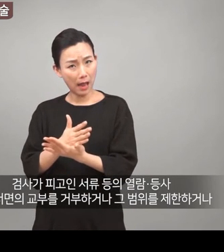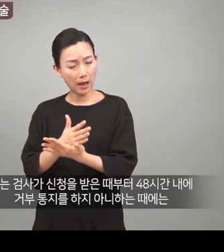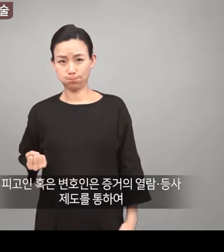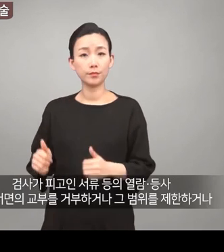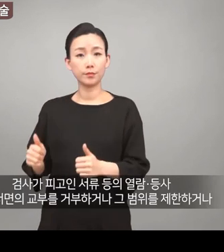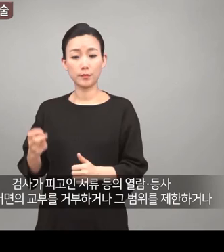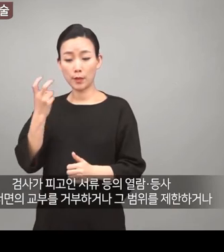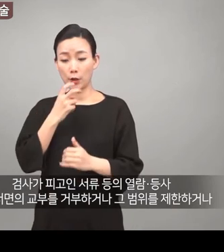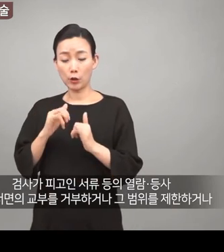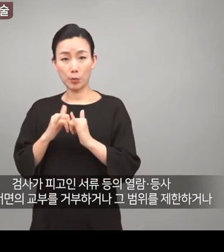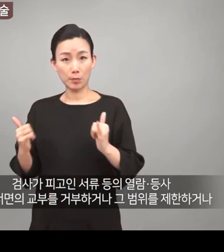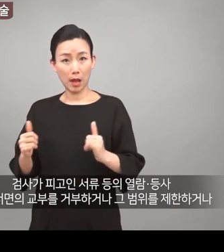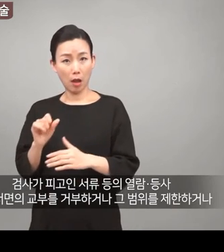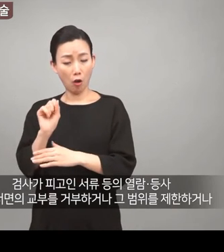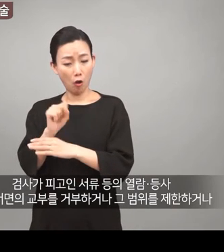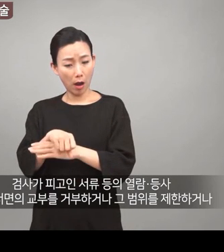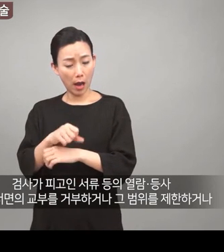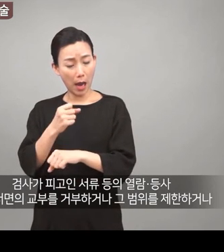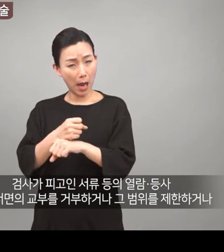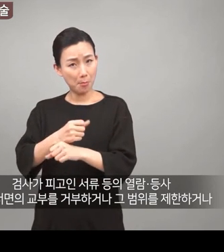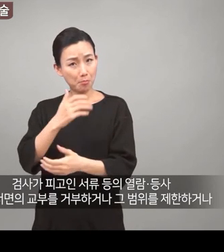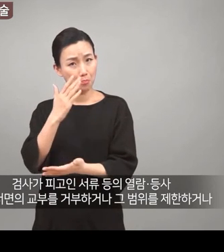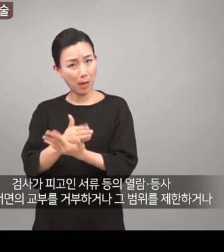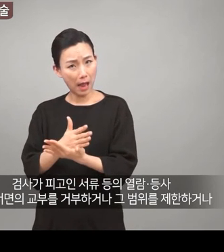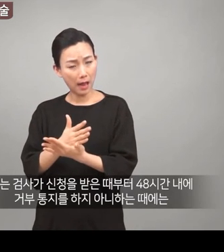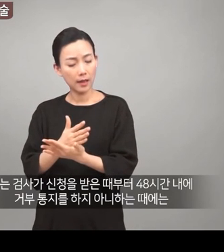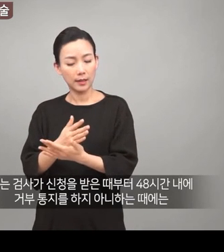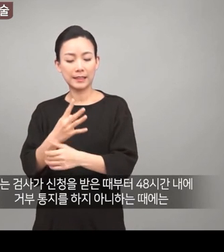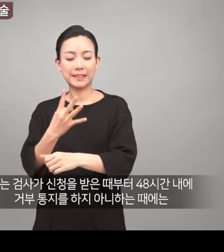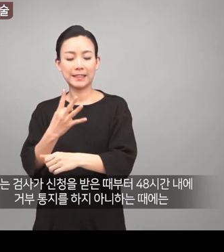허락할지 말지가 아니고요. 예.